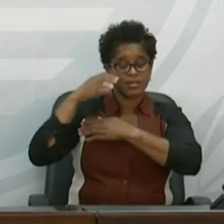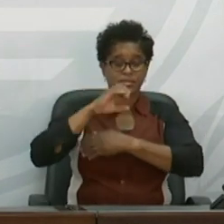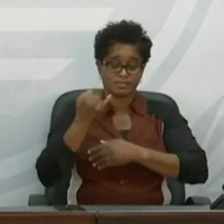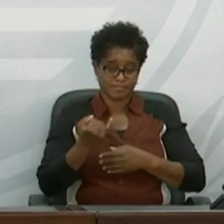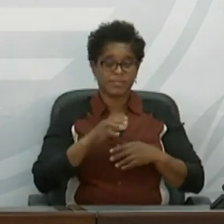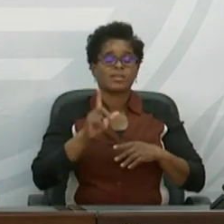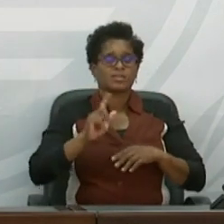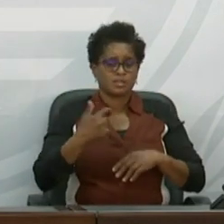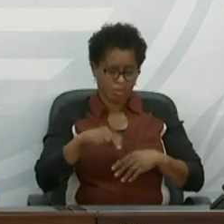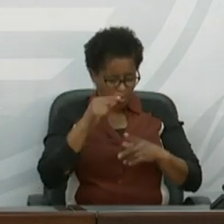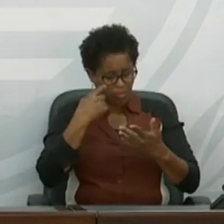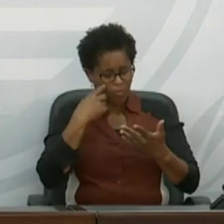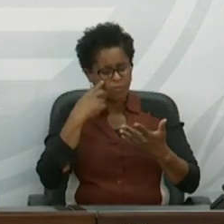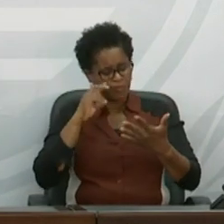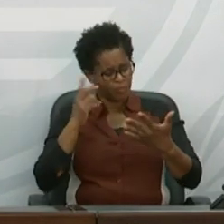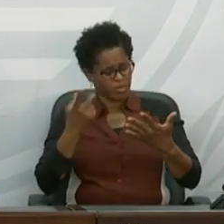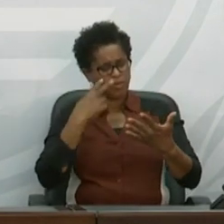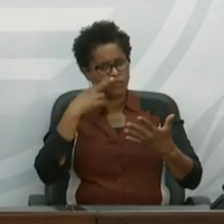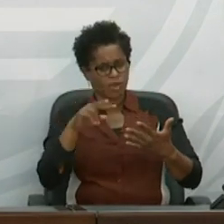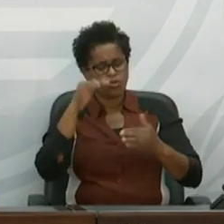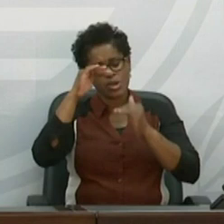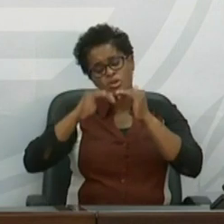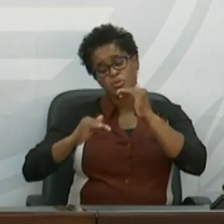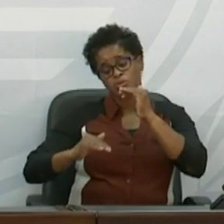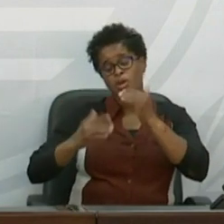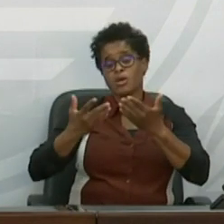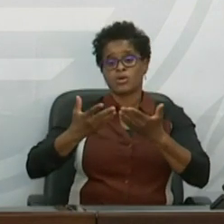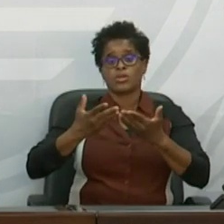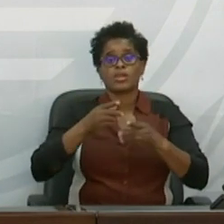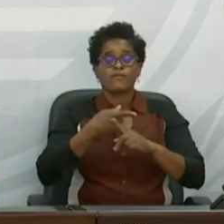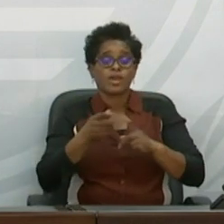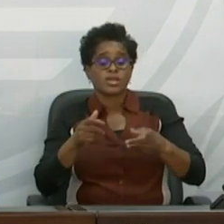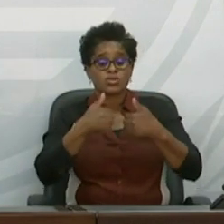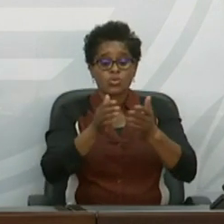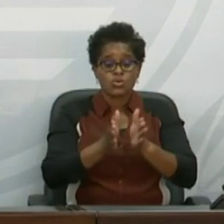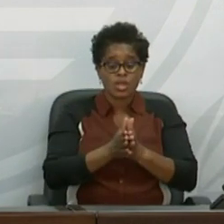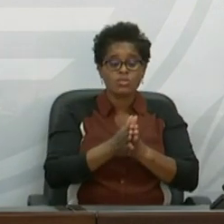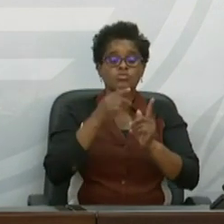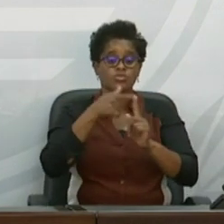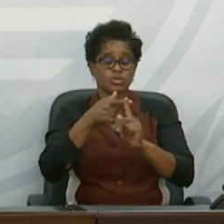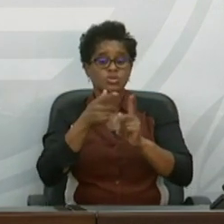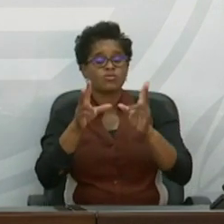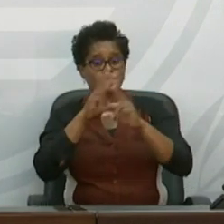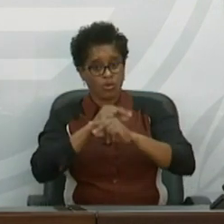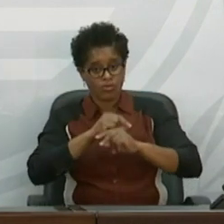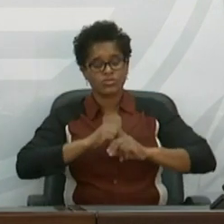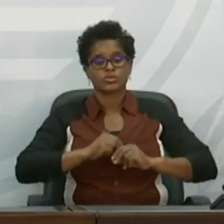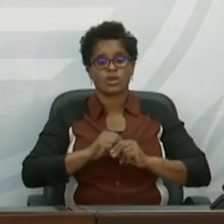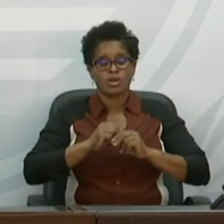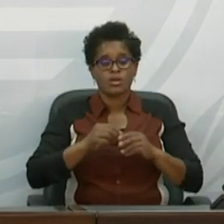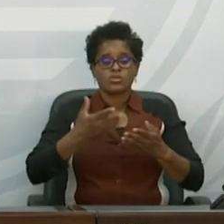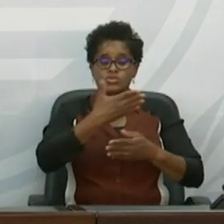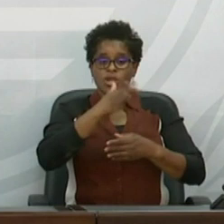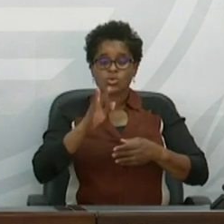tínhamos verificado uma diminuição da diferença do total de casos novos